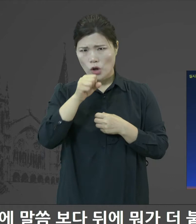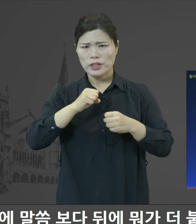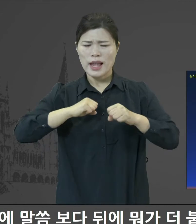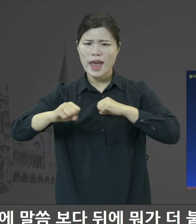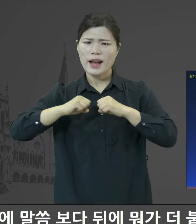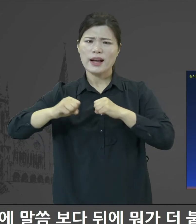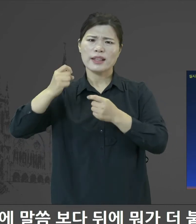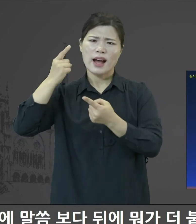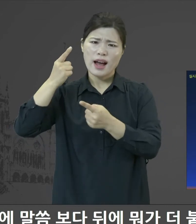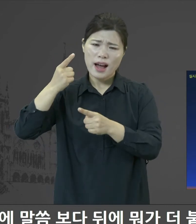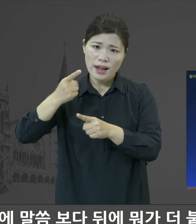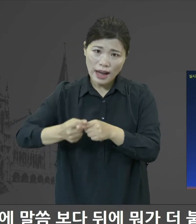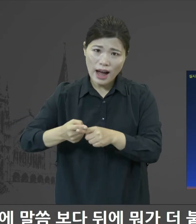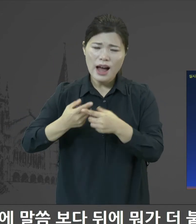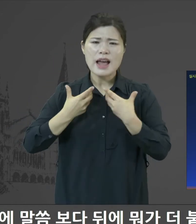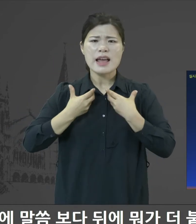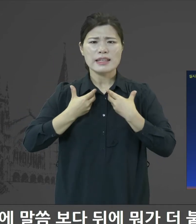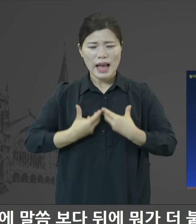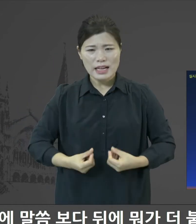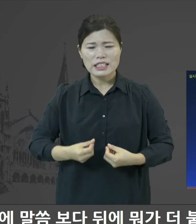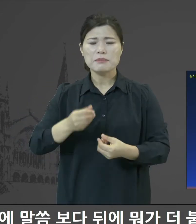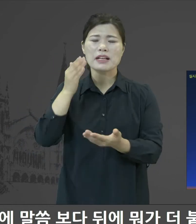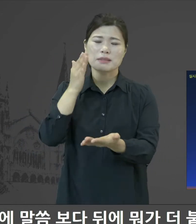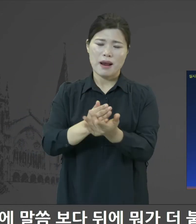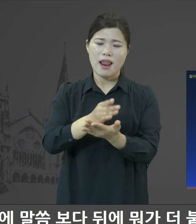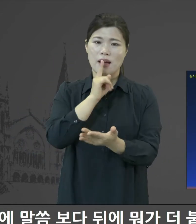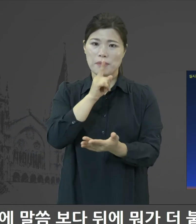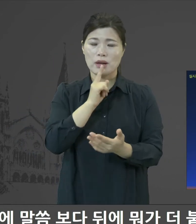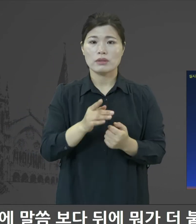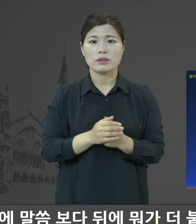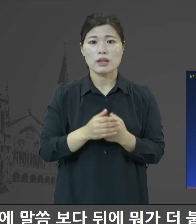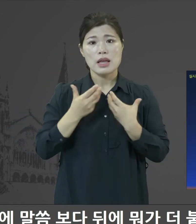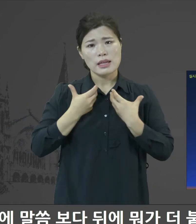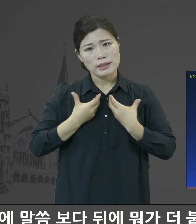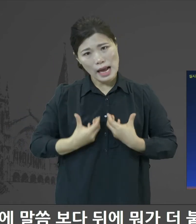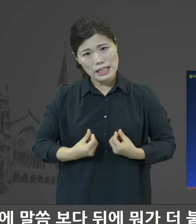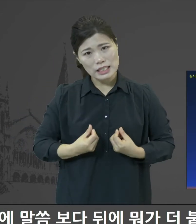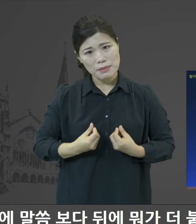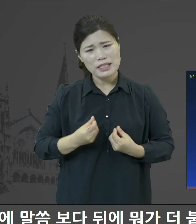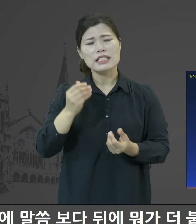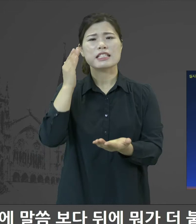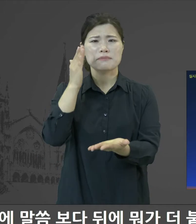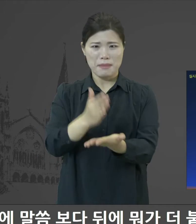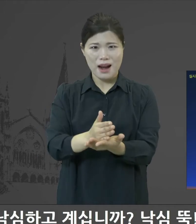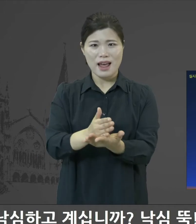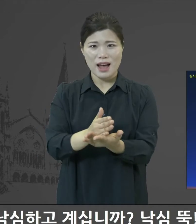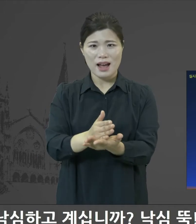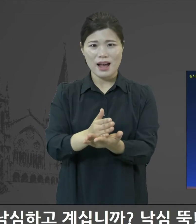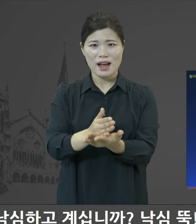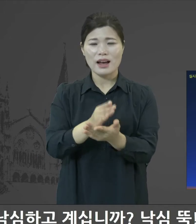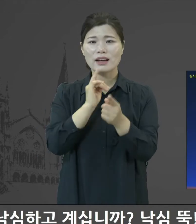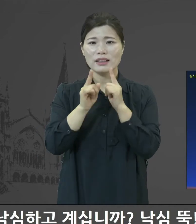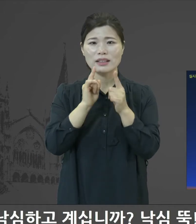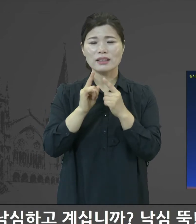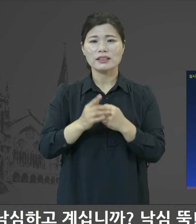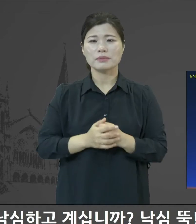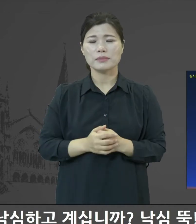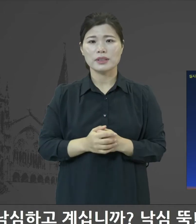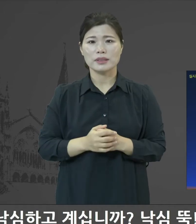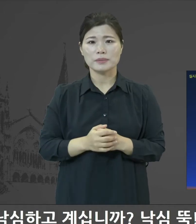낙심하지 말라라고, 선을 계속 행하려면 낙심하지 말라라고 말하고 있다는